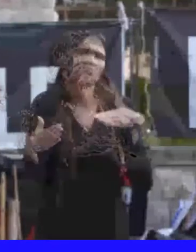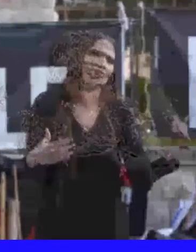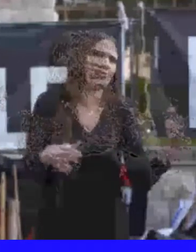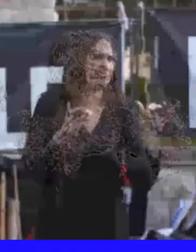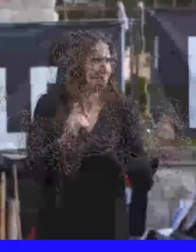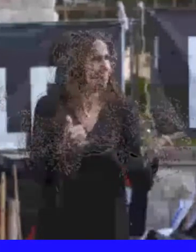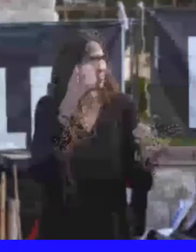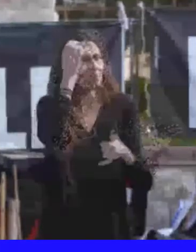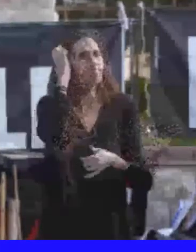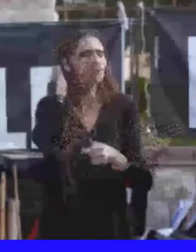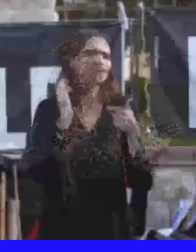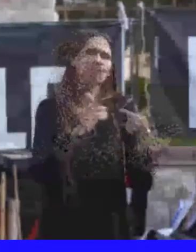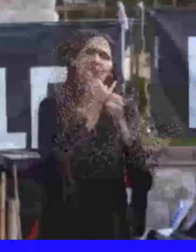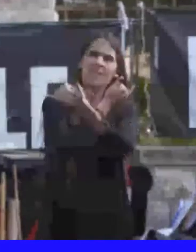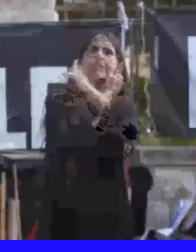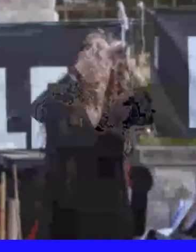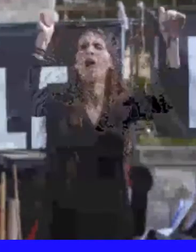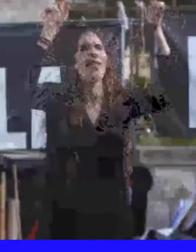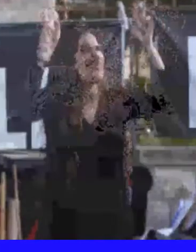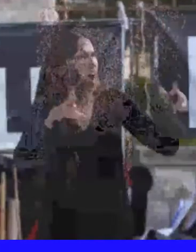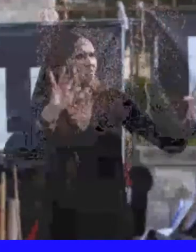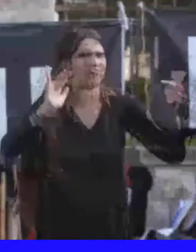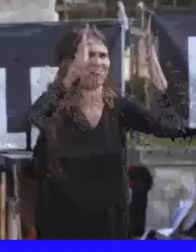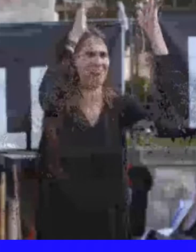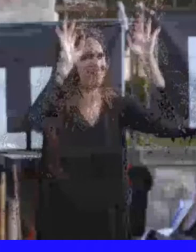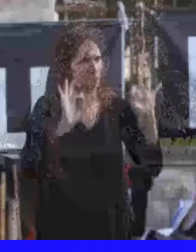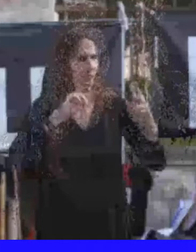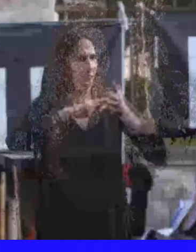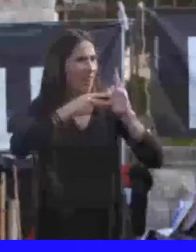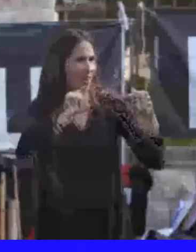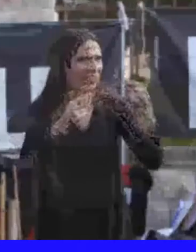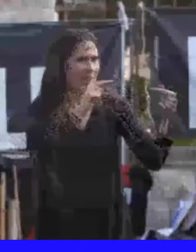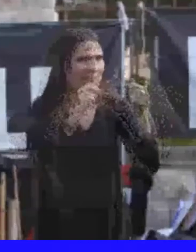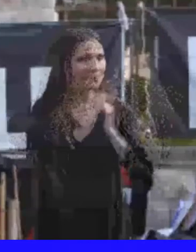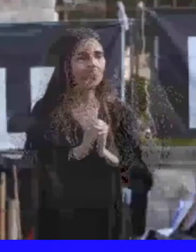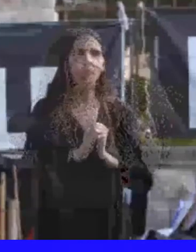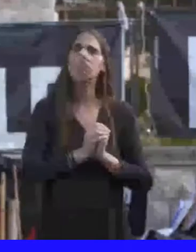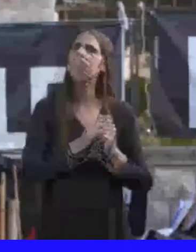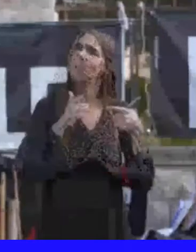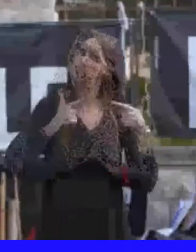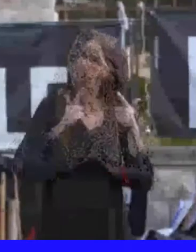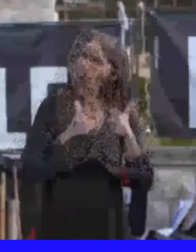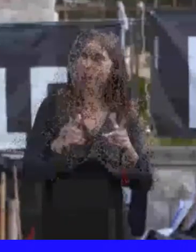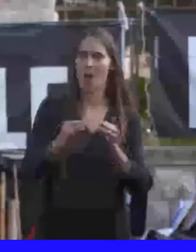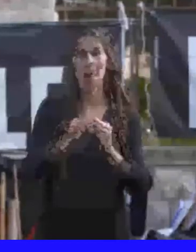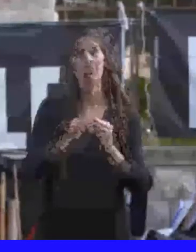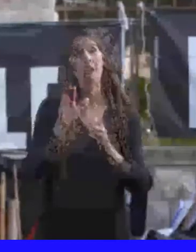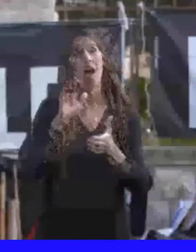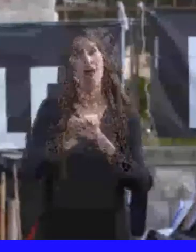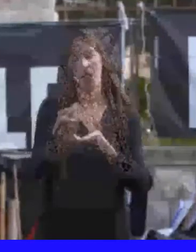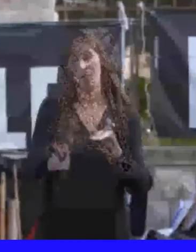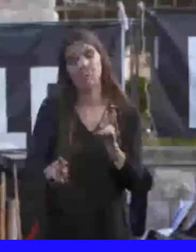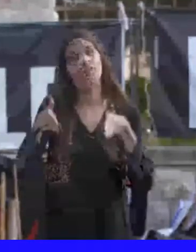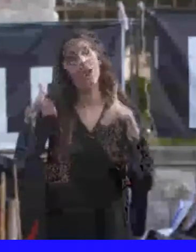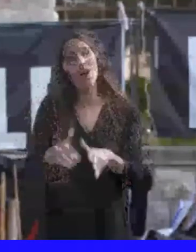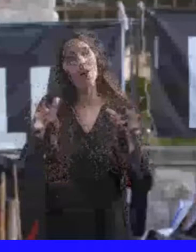בצד הזה, והצעקות היו עד לב השמיים. לחמנו יחד, קברנו ביחד חברים,